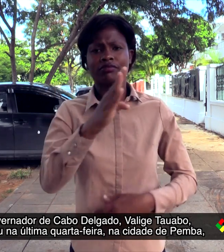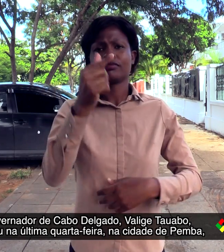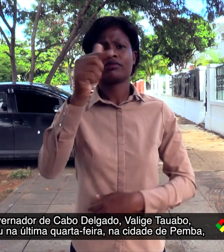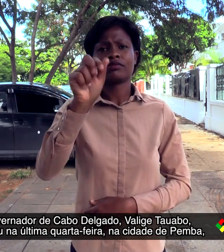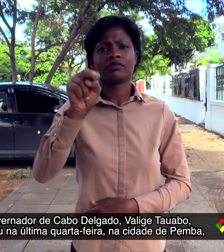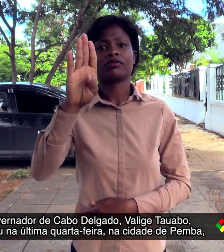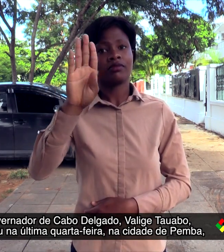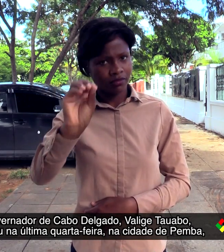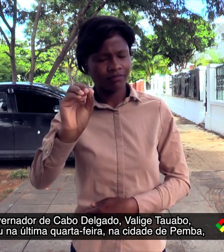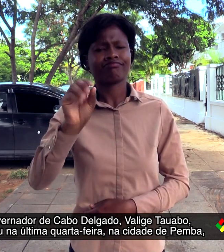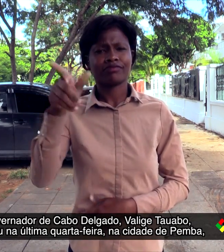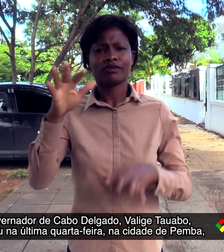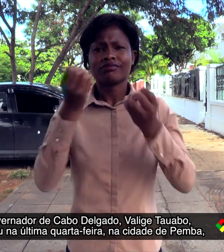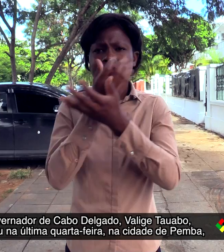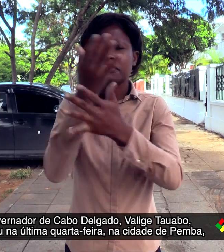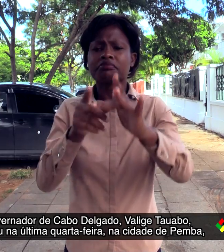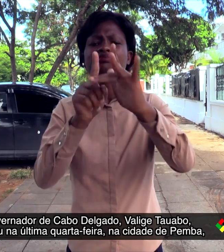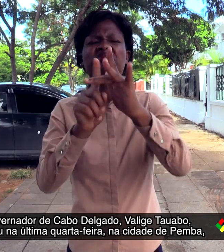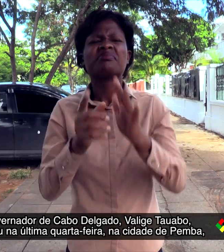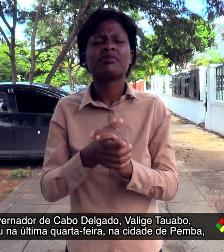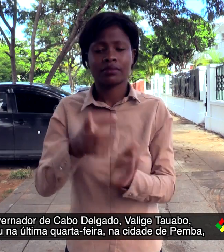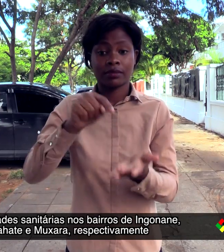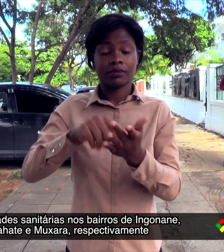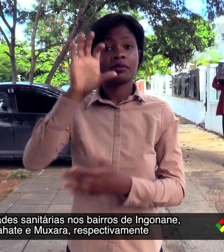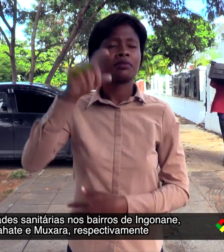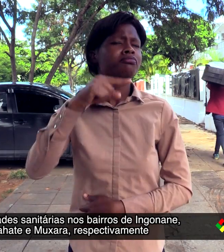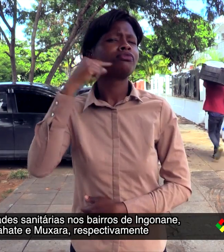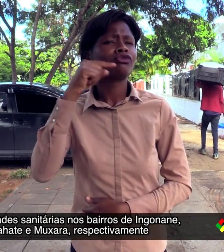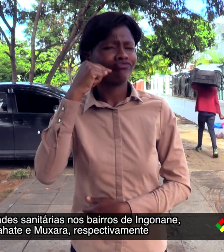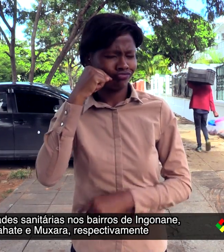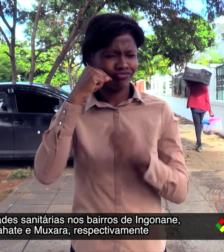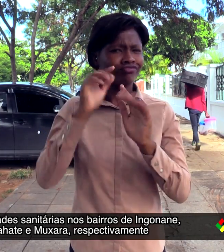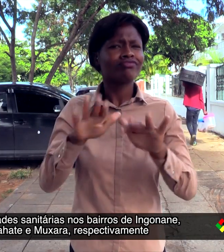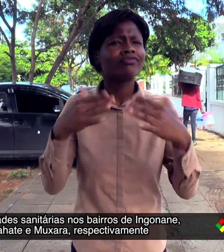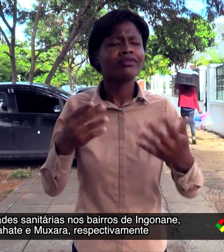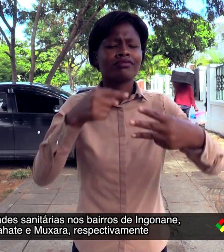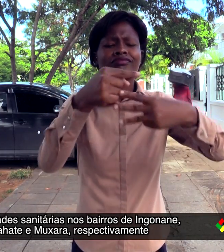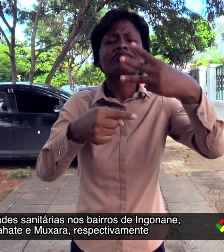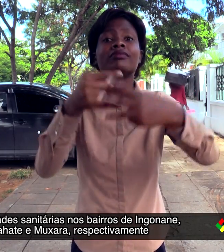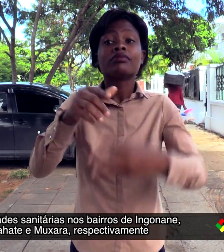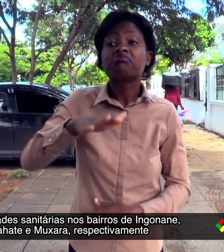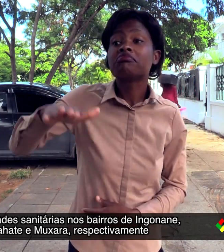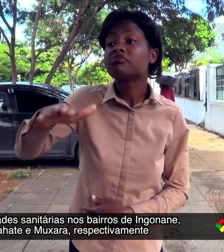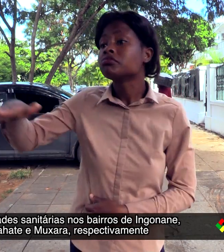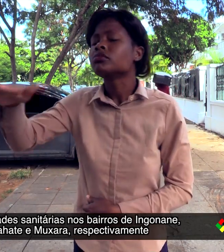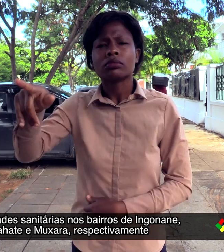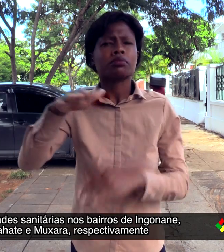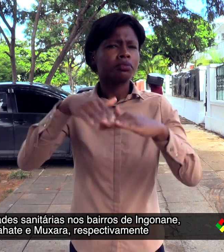Tawabo, inaugurou na última quarta-feira, na cidade de Pemba, 3 unidades sanitárias nos bairros de Ingonane, Mahate